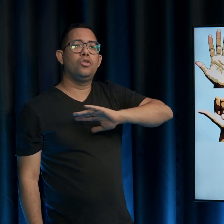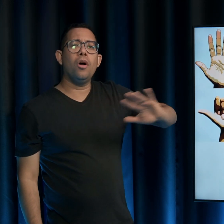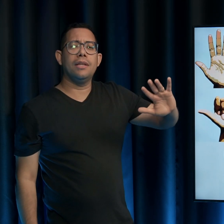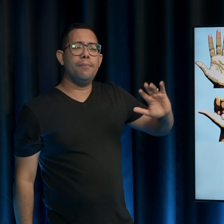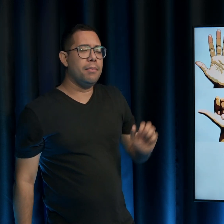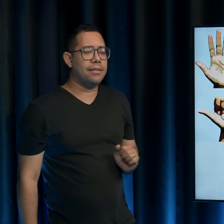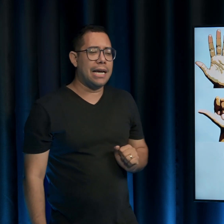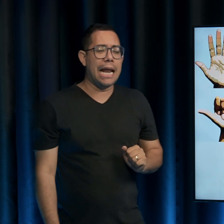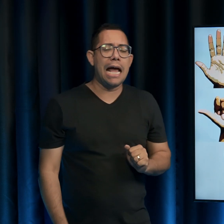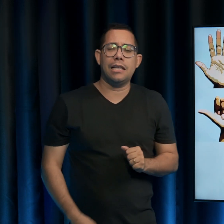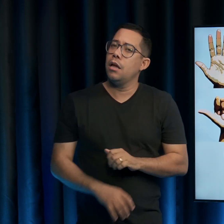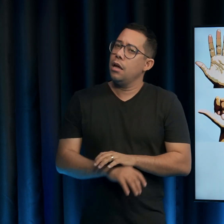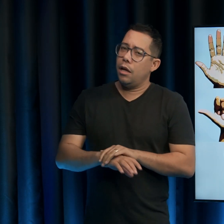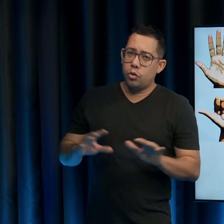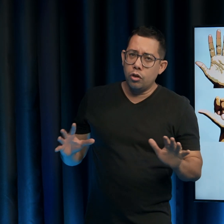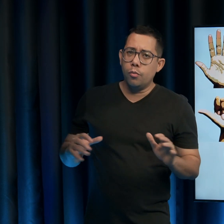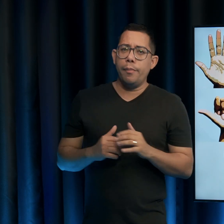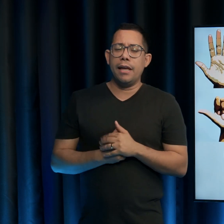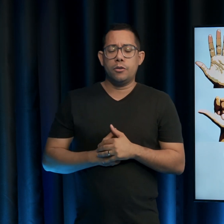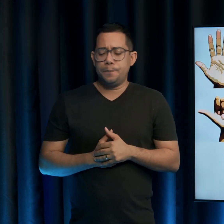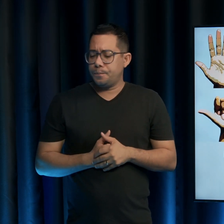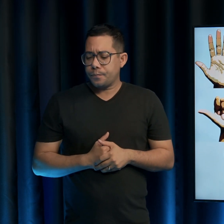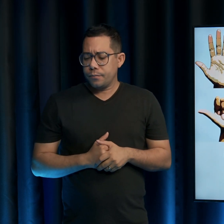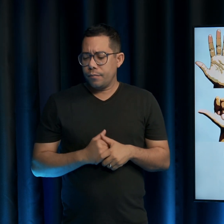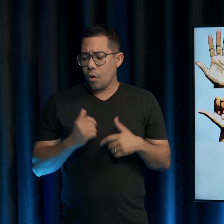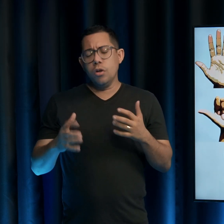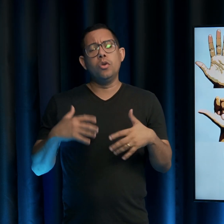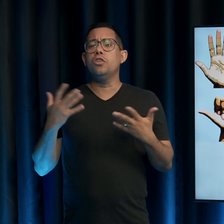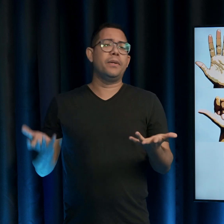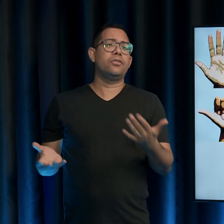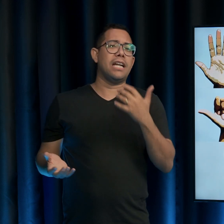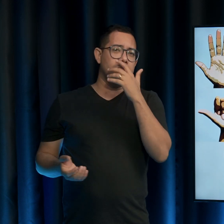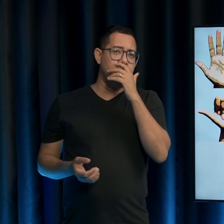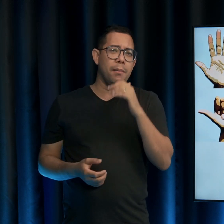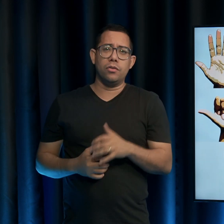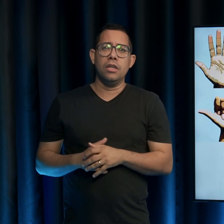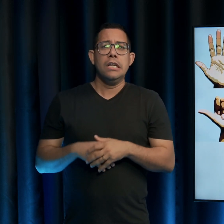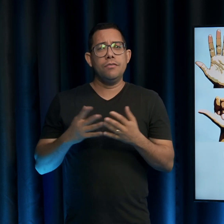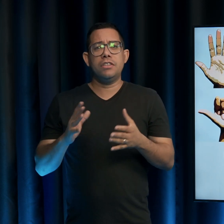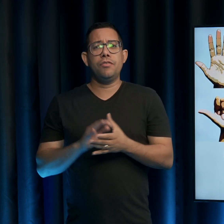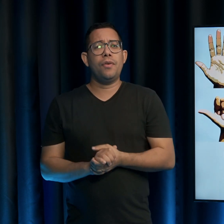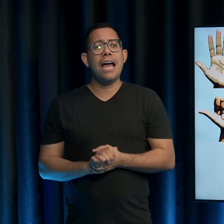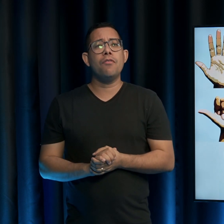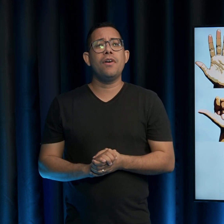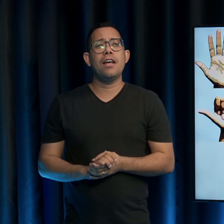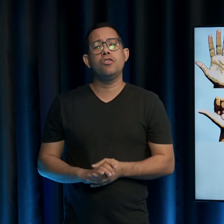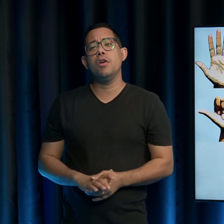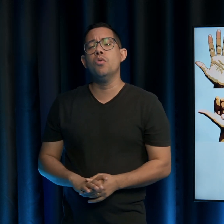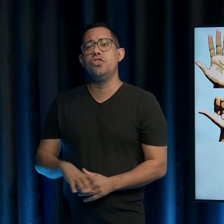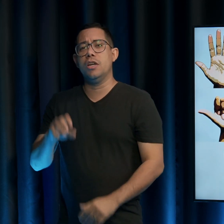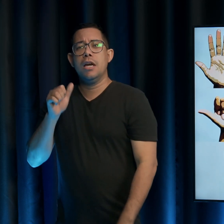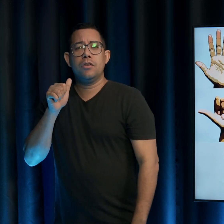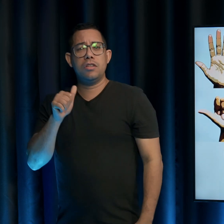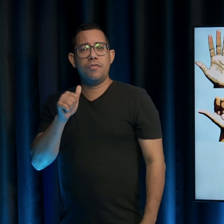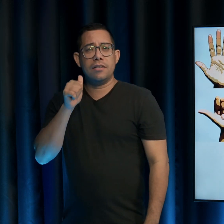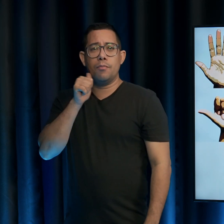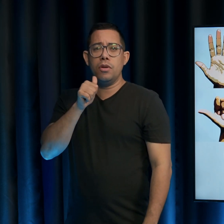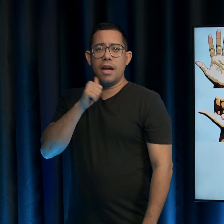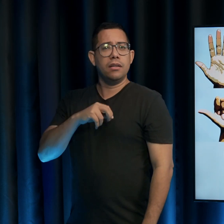toda a Bíblia Sagrada, em todo momento, ou em todos os personagens bíblicos, se você for falar, vou falar sobre Ruth. Então você faz a mulher,